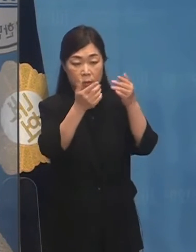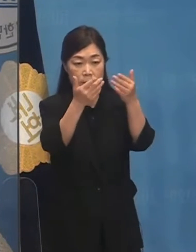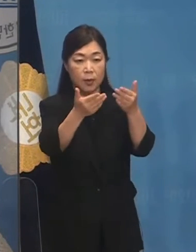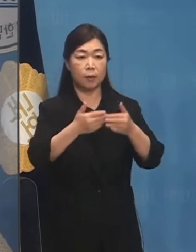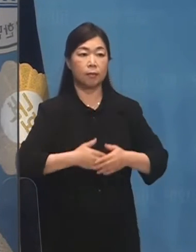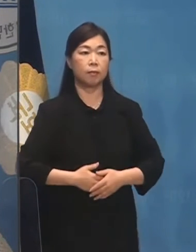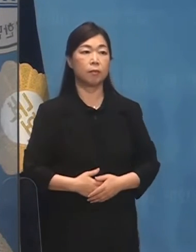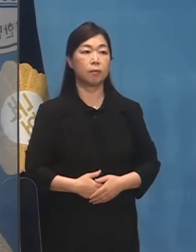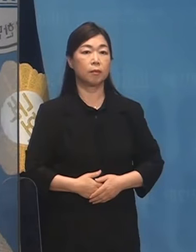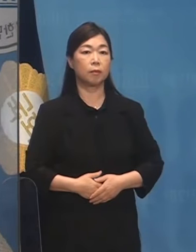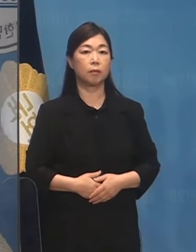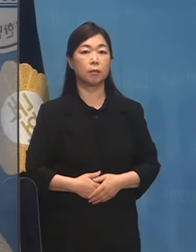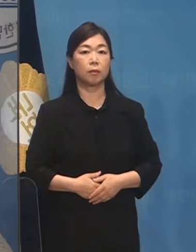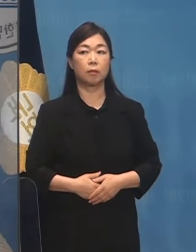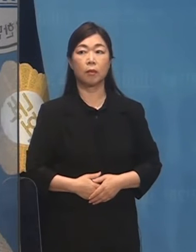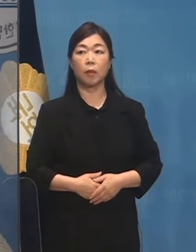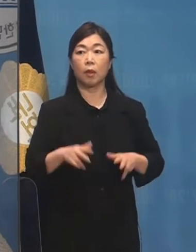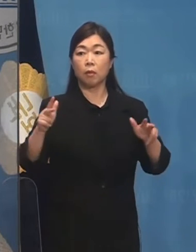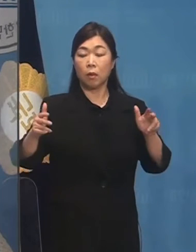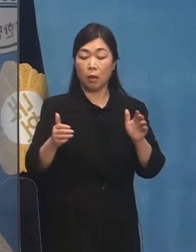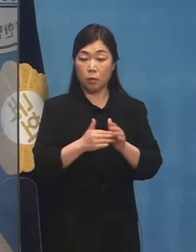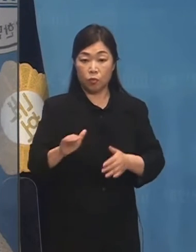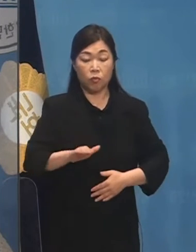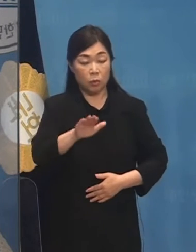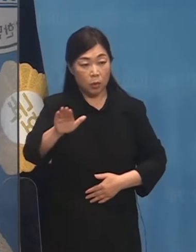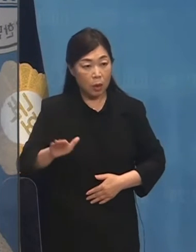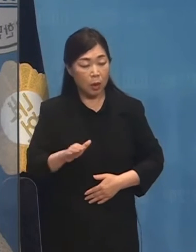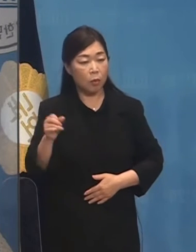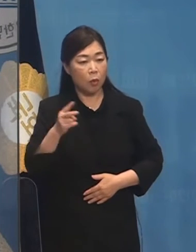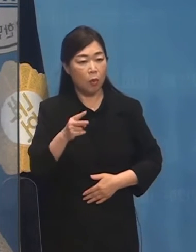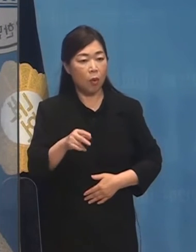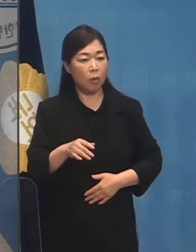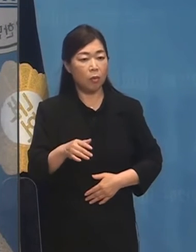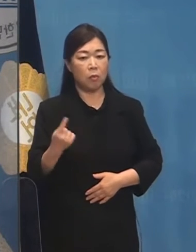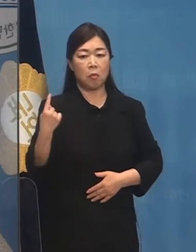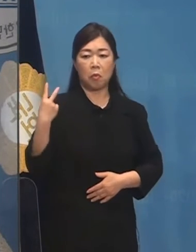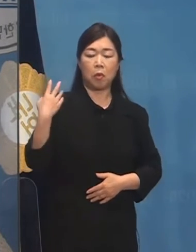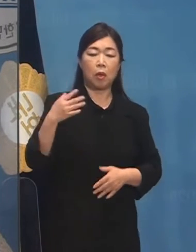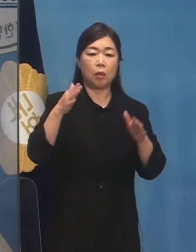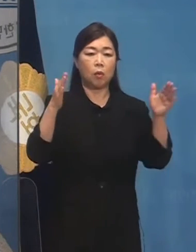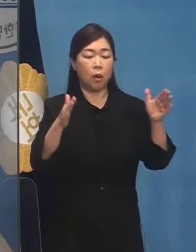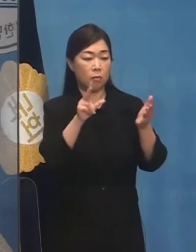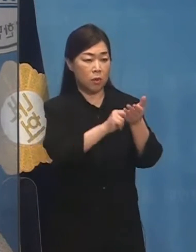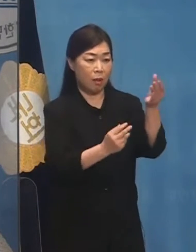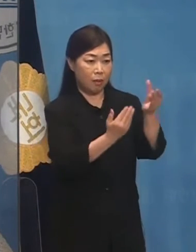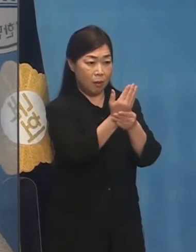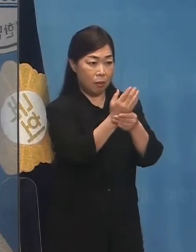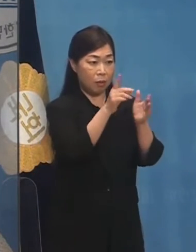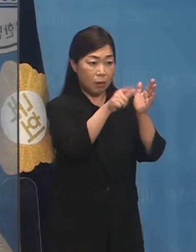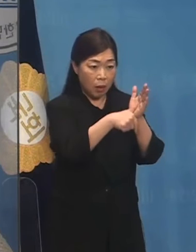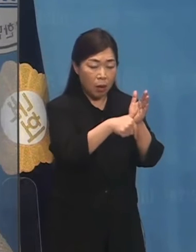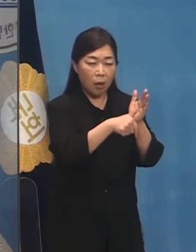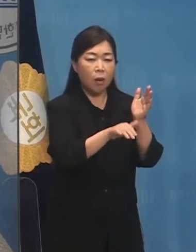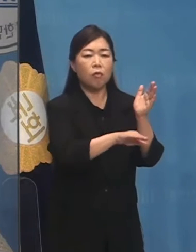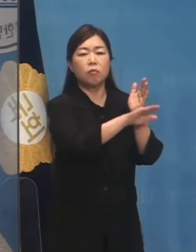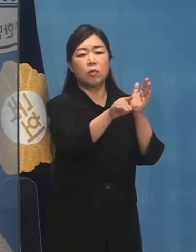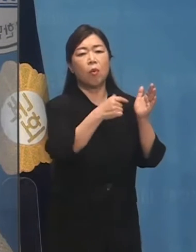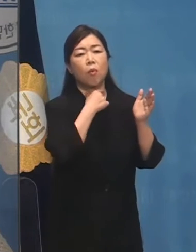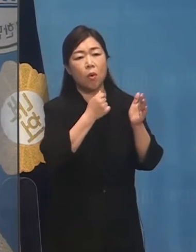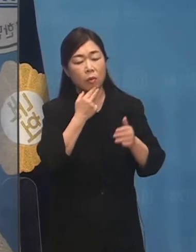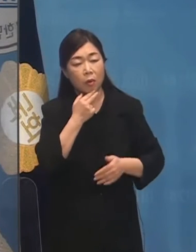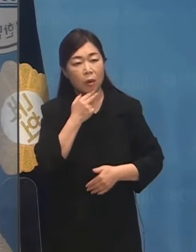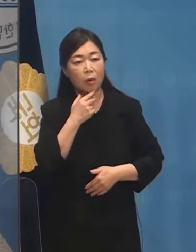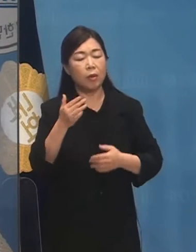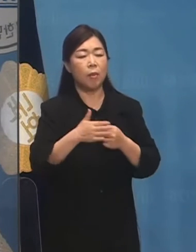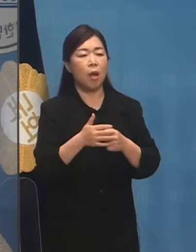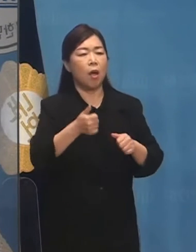드립니다. 그동안 듣고 저희가 이런 오늘의 사태가 발생하기를 원치 않았기 때문에 여러